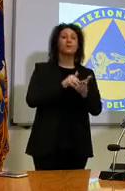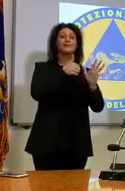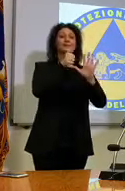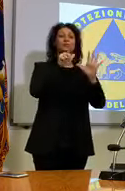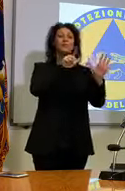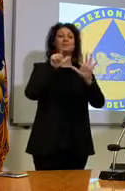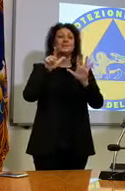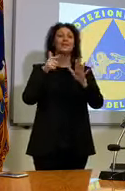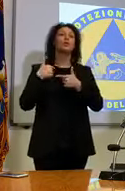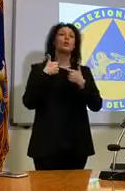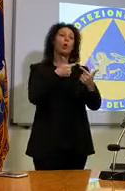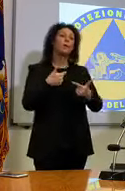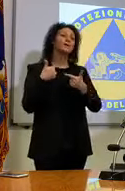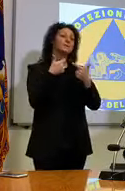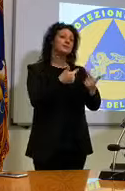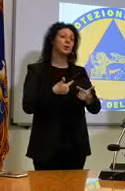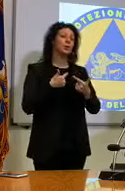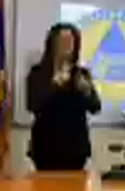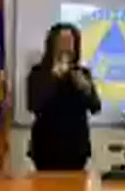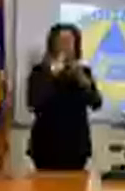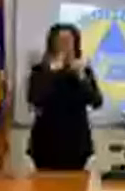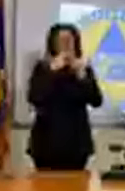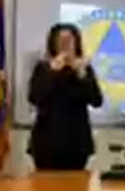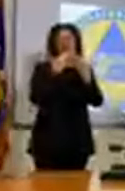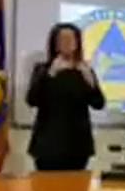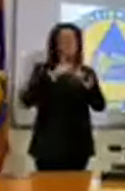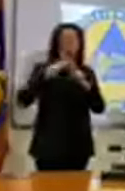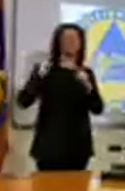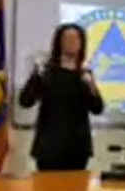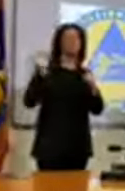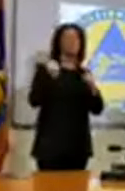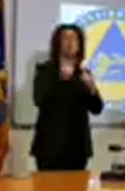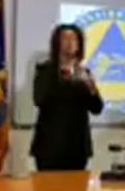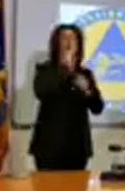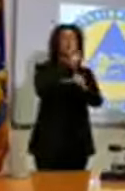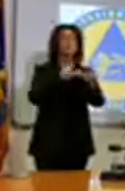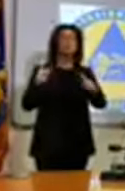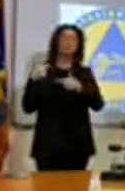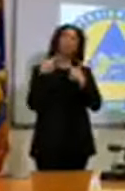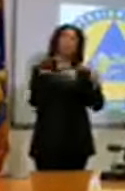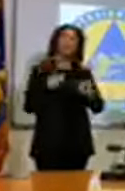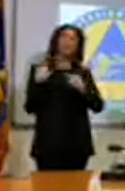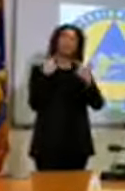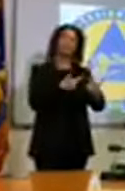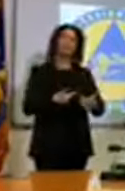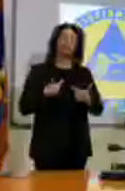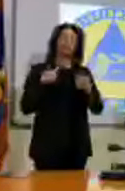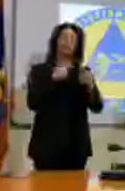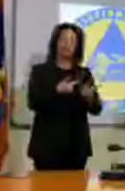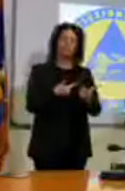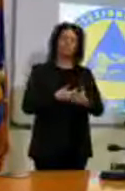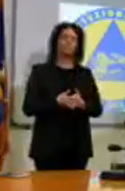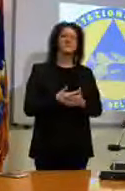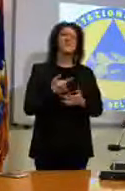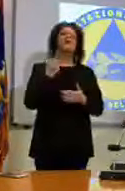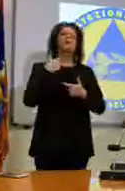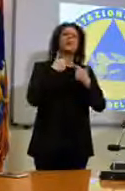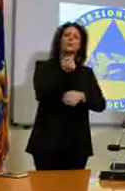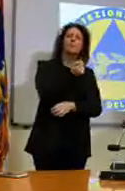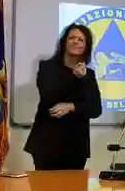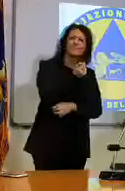24.677 donazioni. Quindi un grazie di cuore a tutti quelli che hanno donato. Dai grandi ai